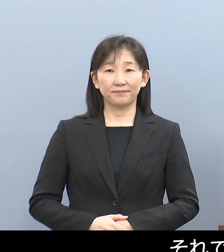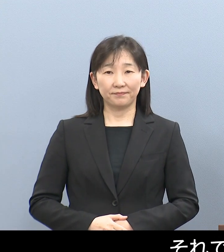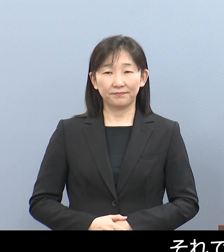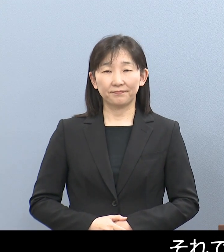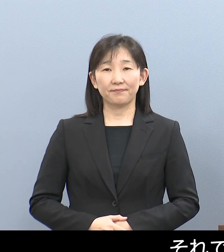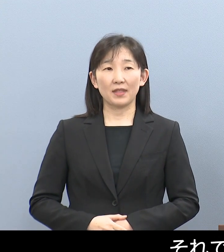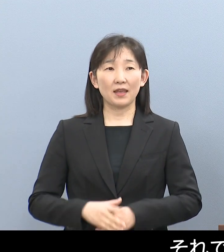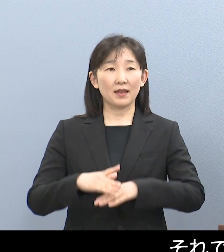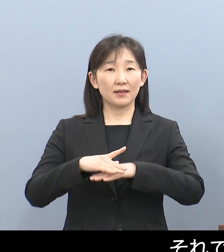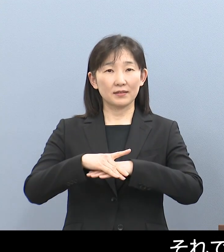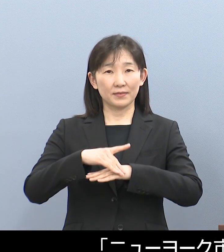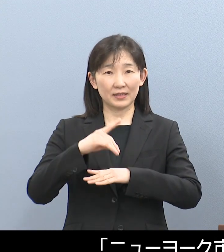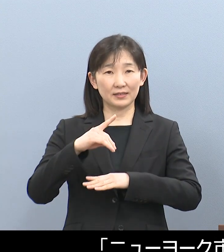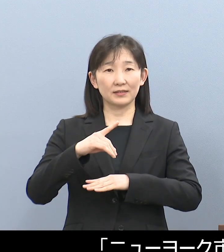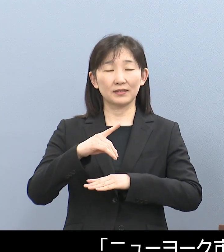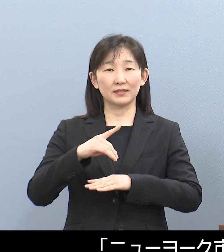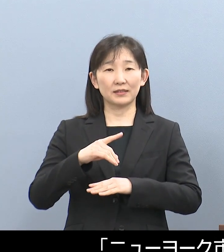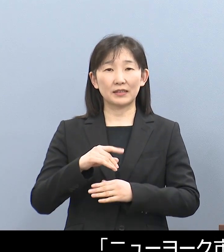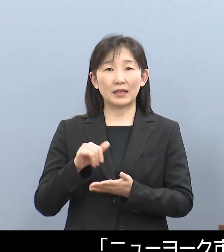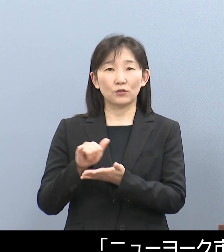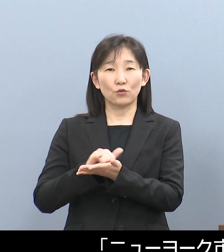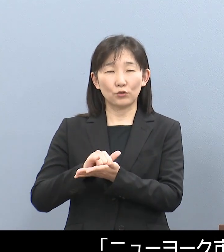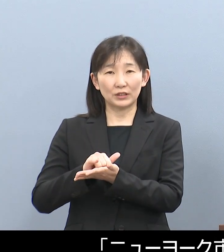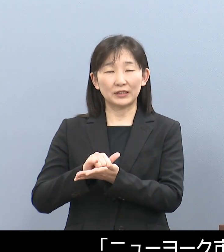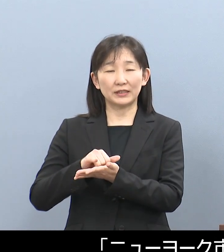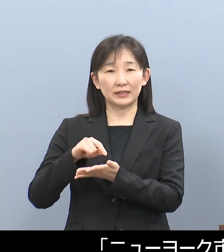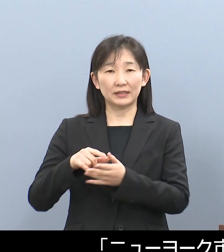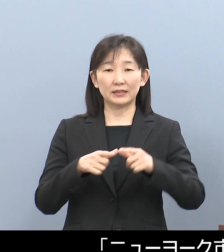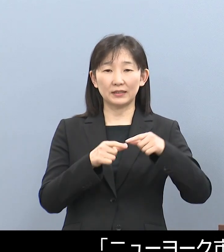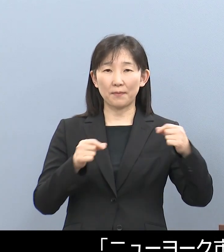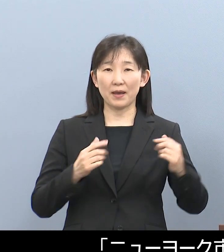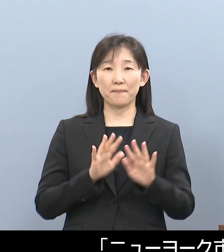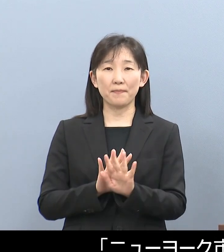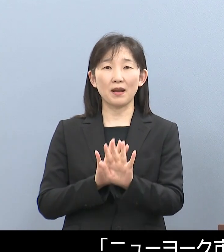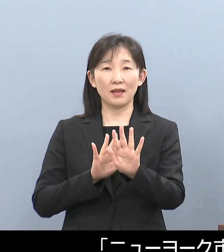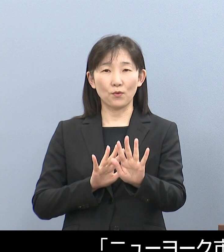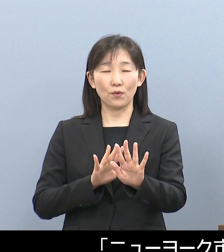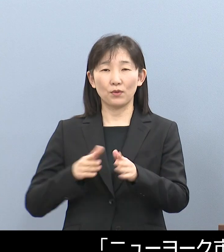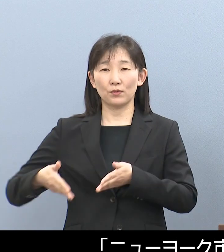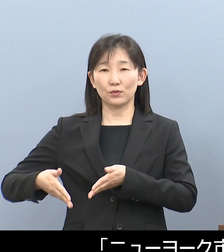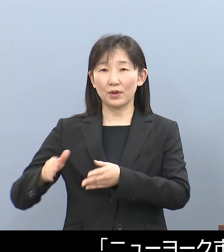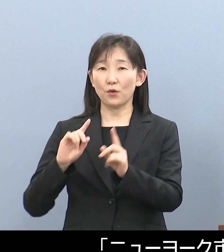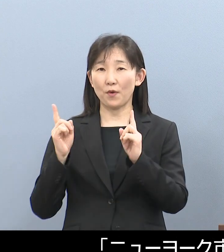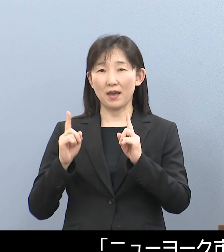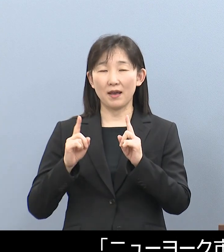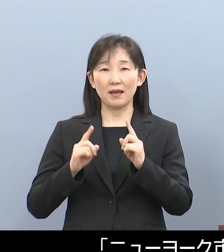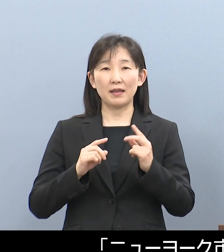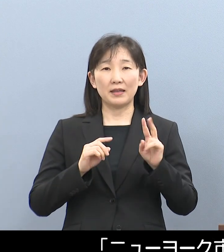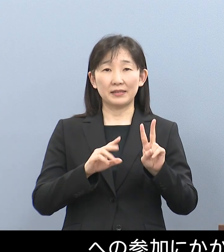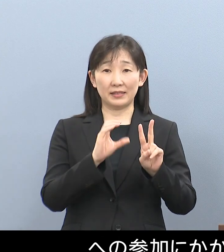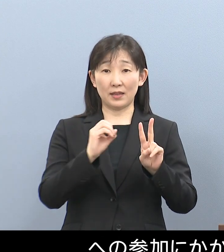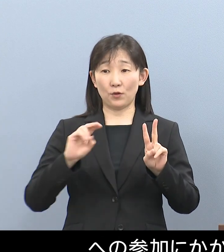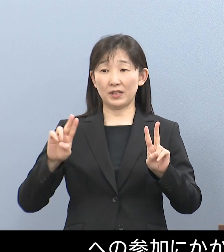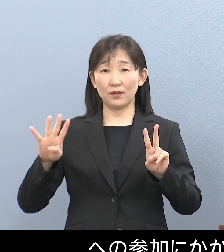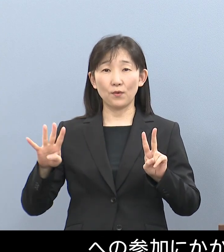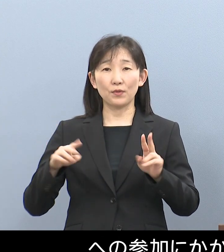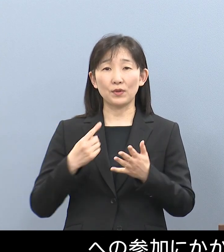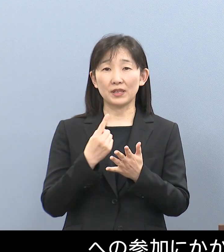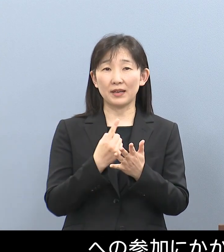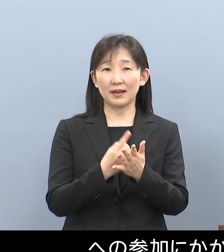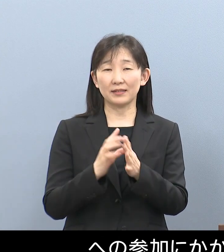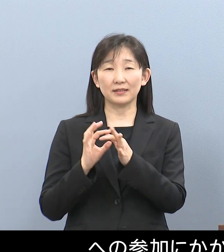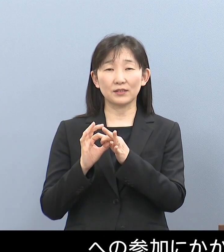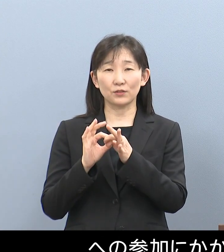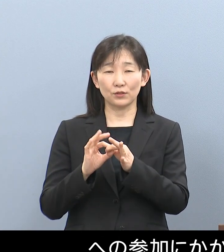それではまずはじめにニューヨーク市マンハッタンジャパンパレード&ストリートフェア2024への参加にかか